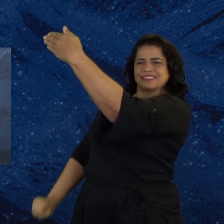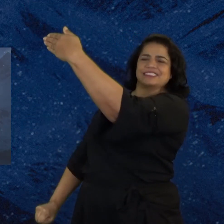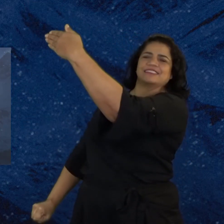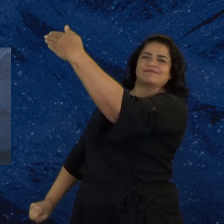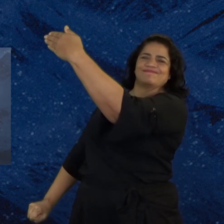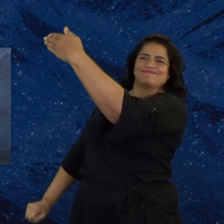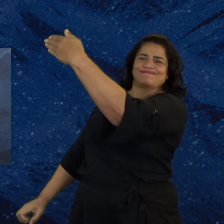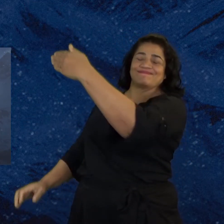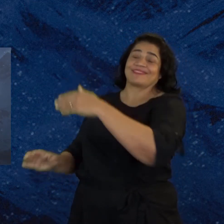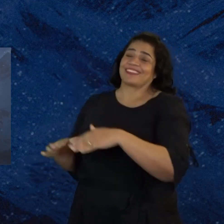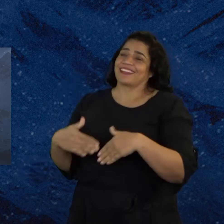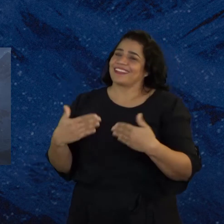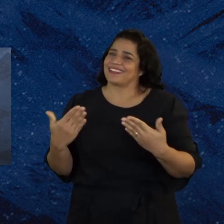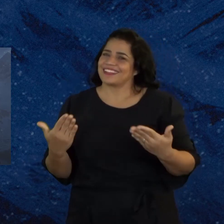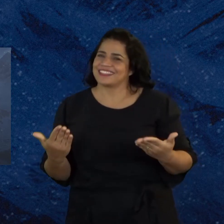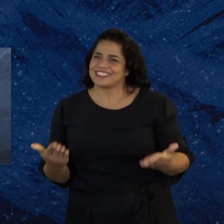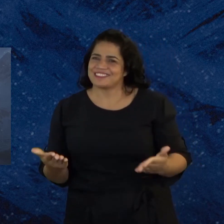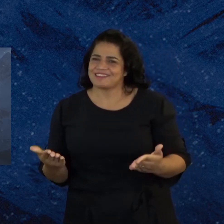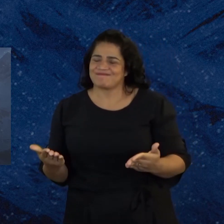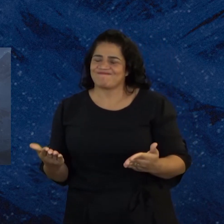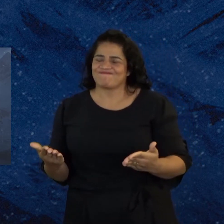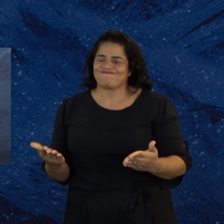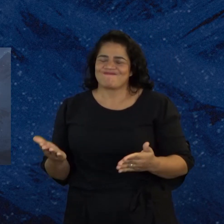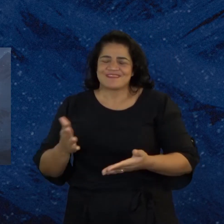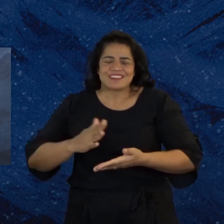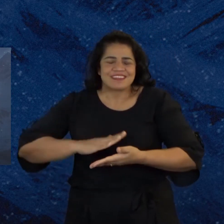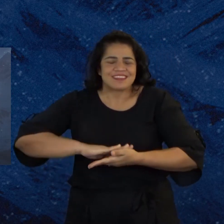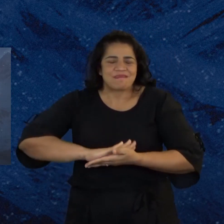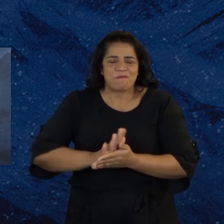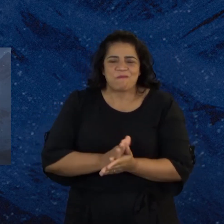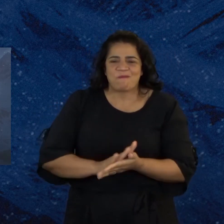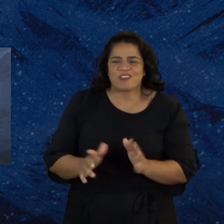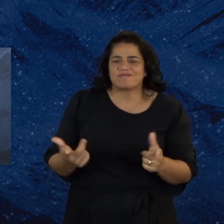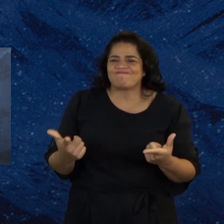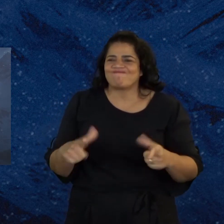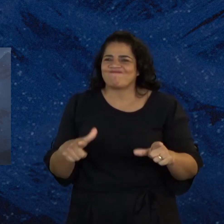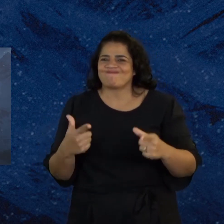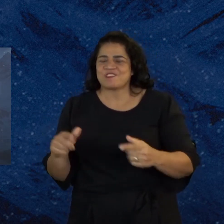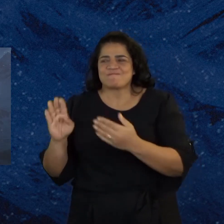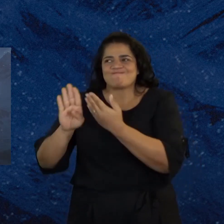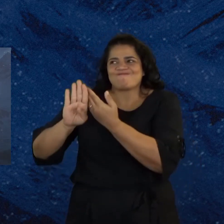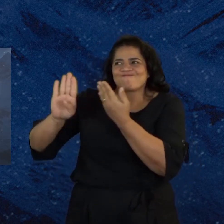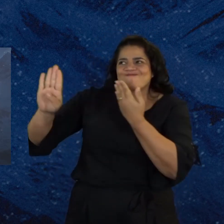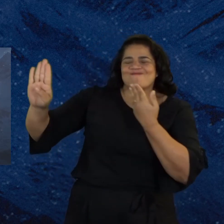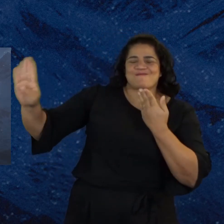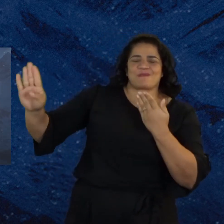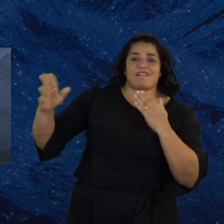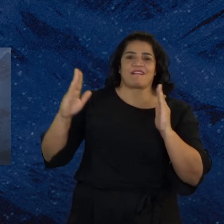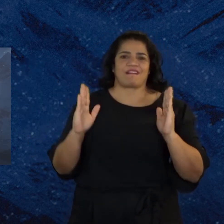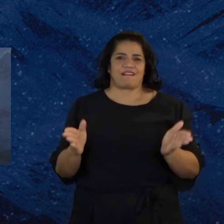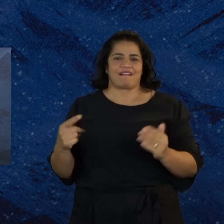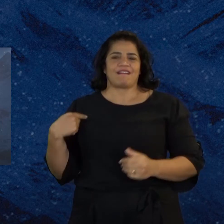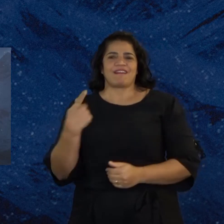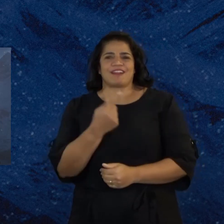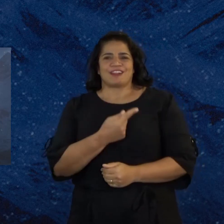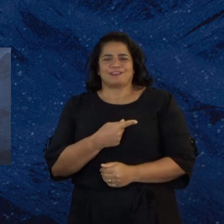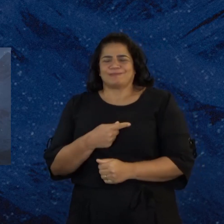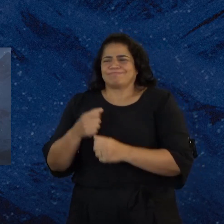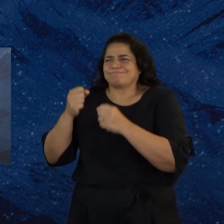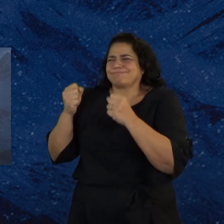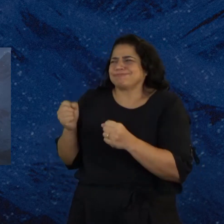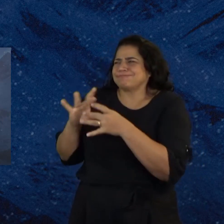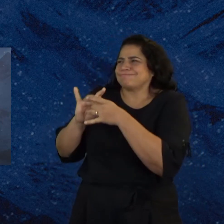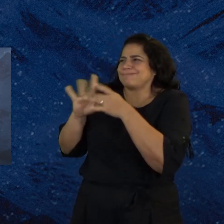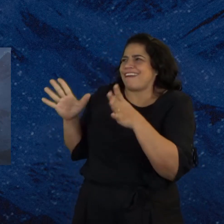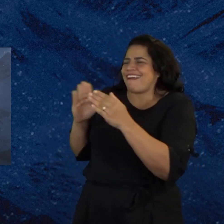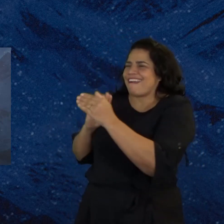baixo. Então, tirando toda aquela separação que existia e nos dando livre acesso ao Santo